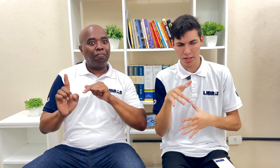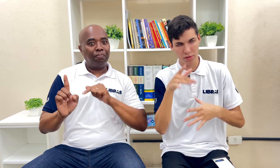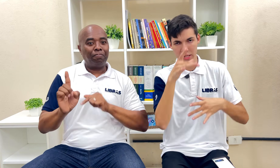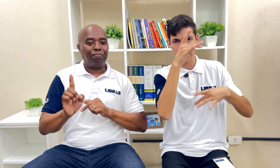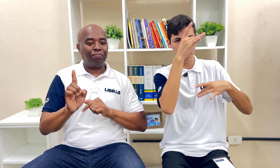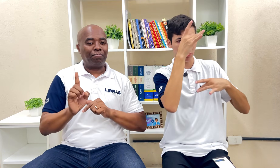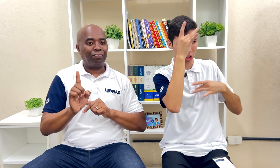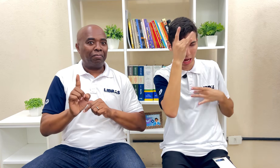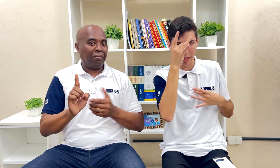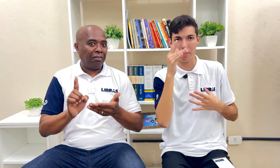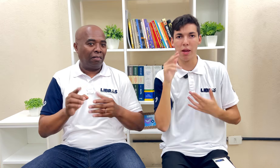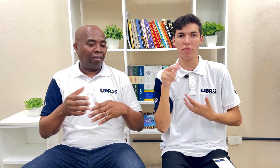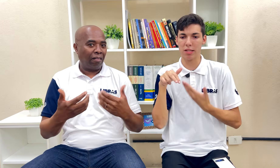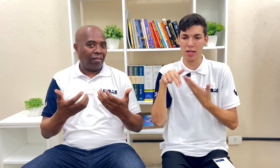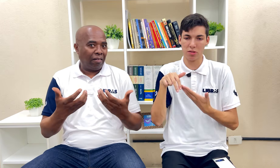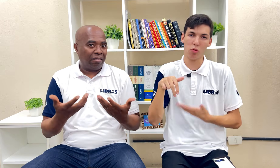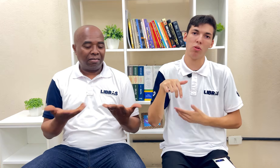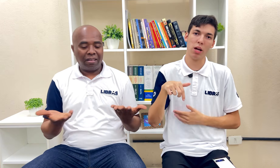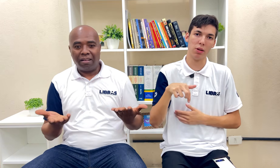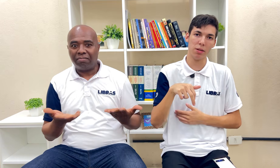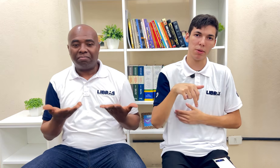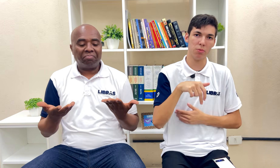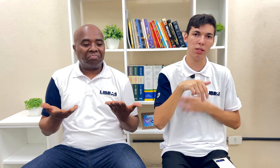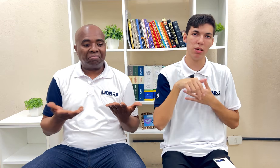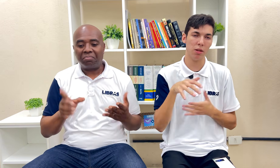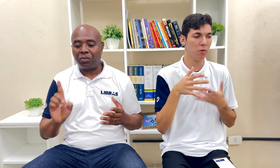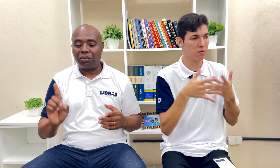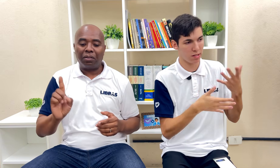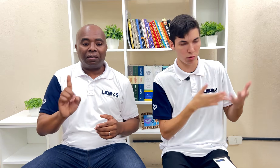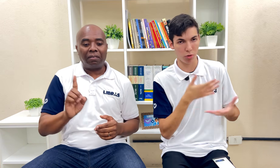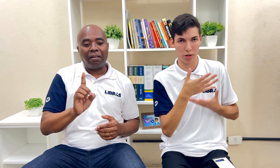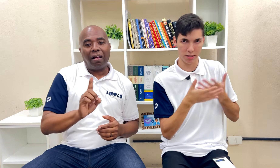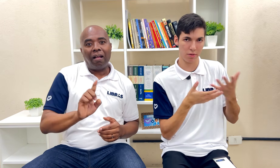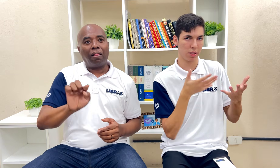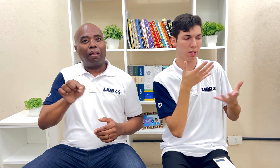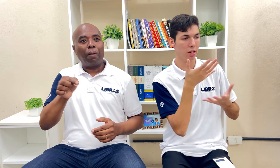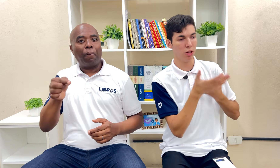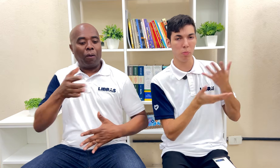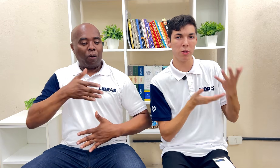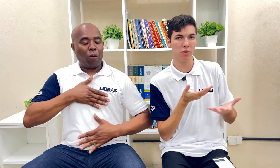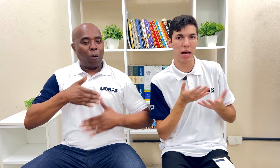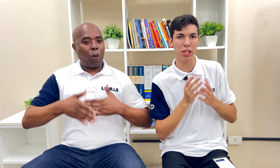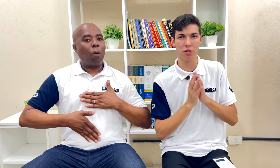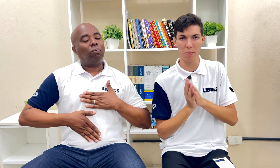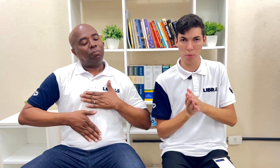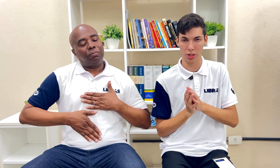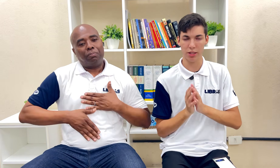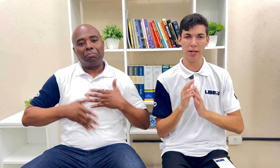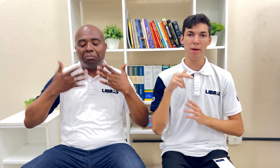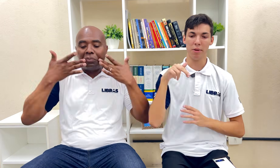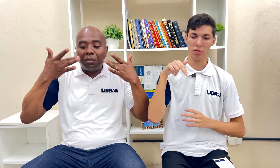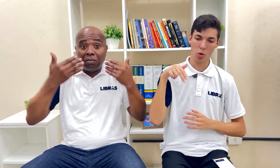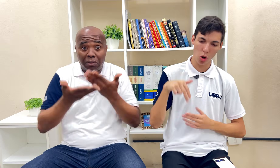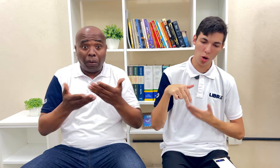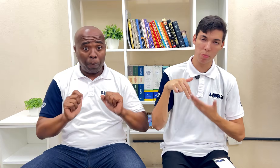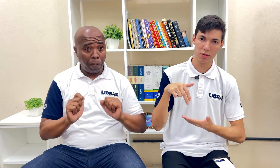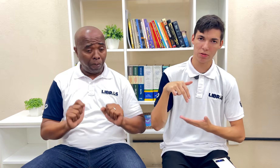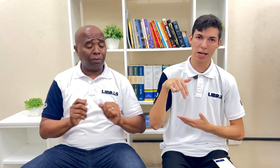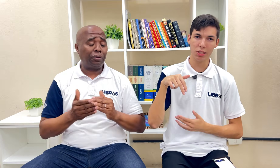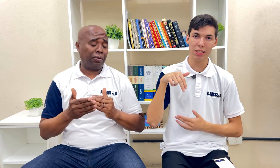você quiser puxar também, você quiser só colocá-lo aqui mesmo andando e depois fazer a incorporação aqui do personagem, você pode. Mas eu coloco o personagem e aí